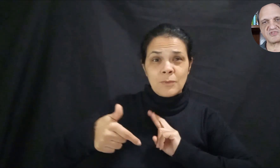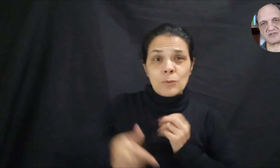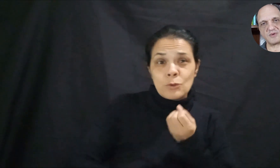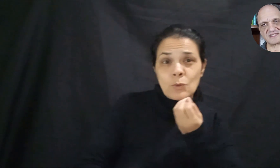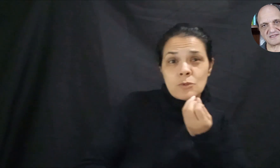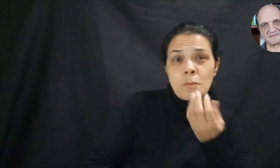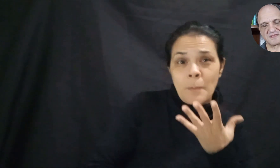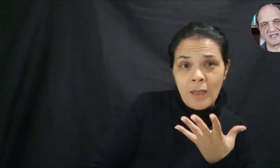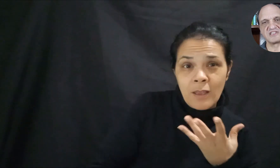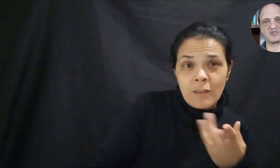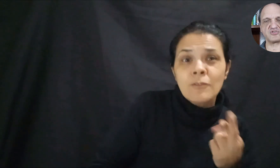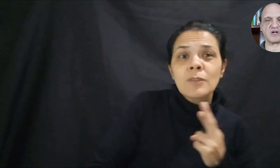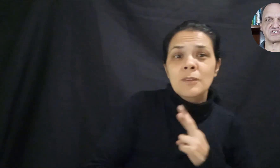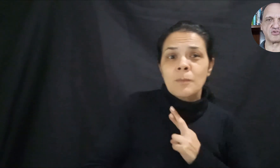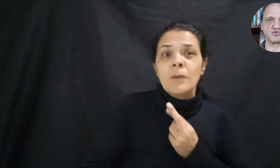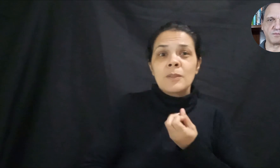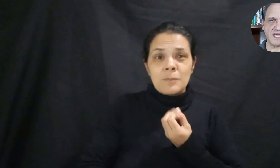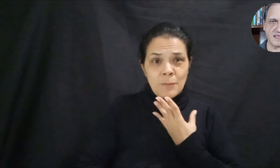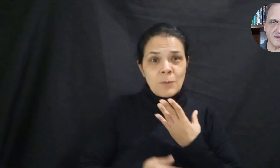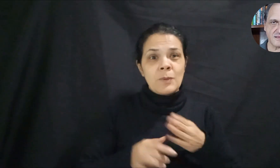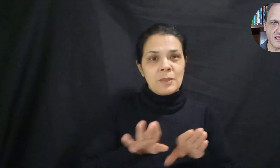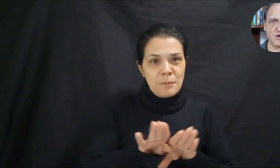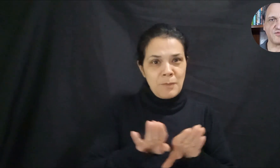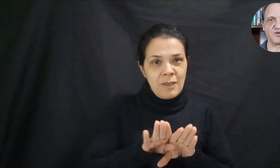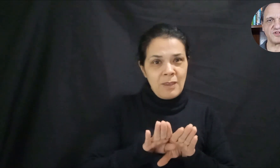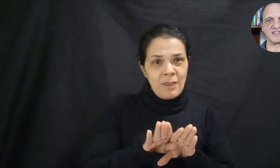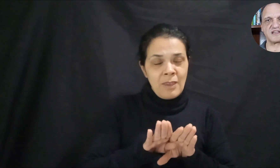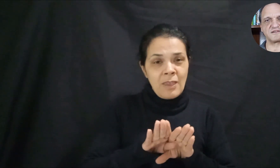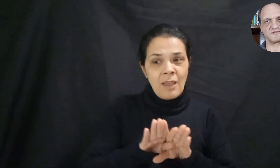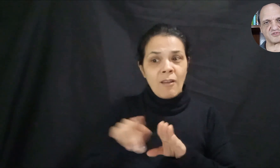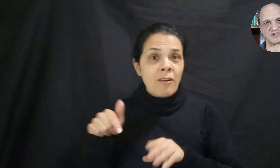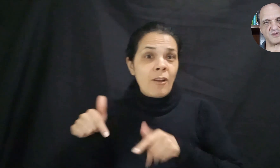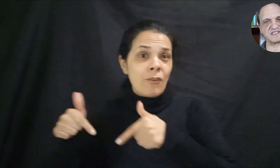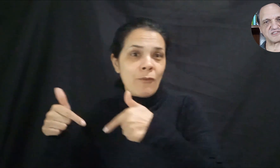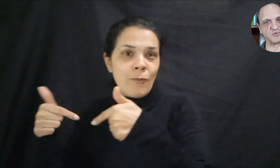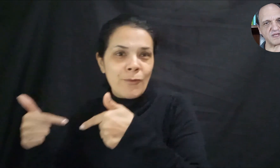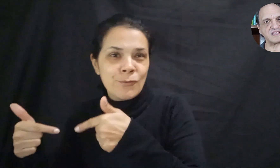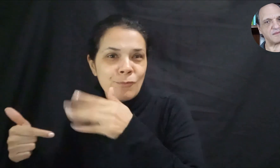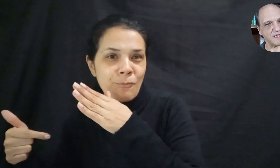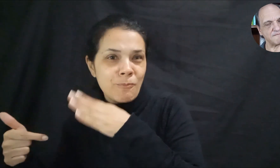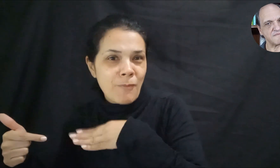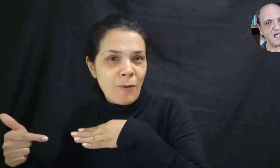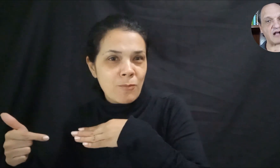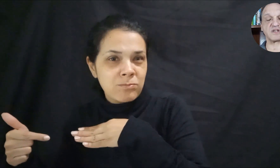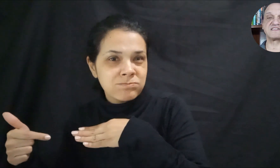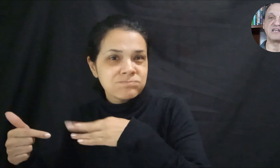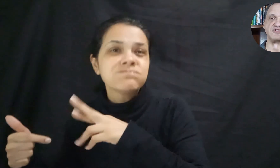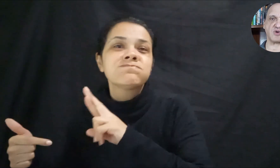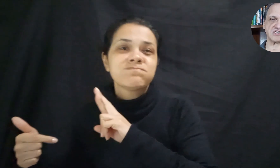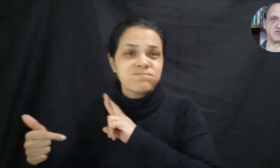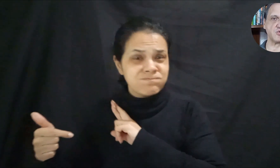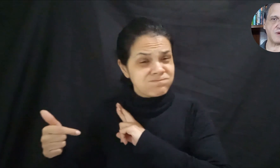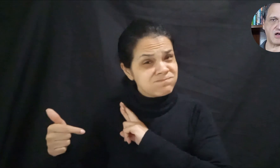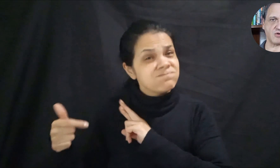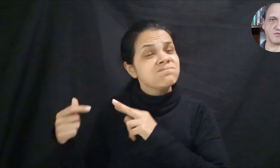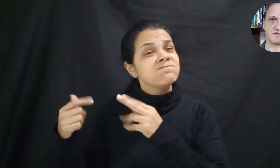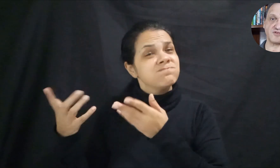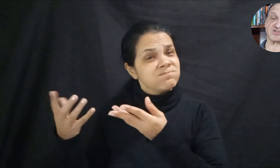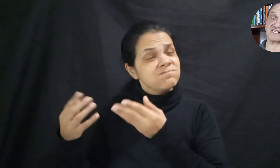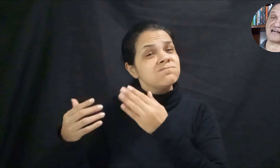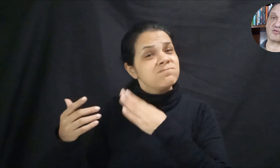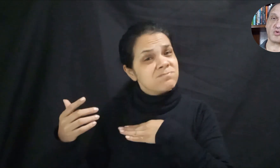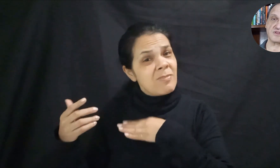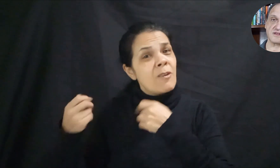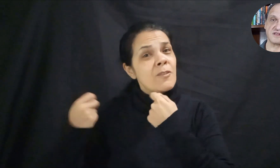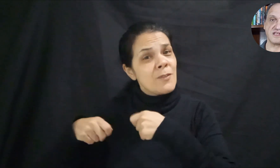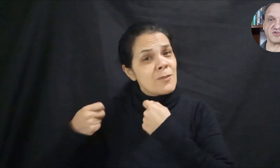uma consequência. Se eu estou agindo no bem, eu vou ter consequências no bem também. Agora, se eu estou agindo no mal, eu vou ter